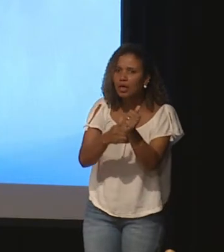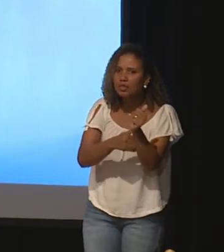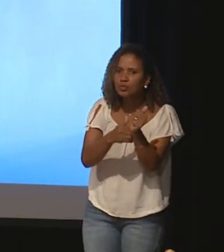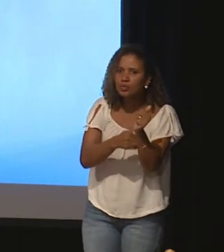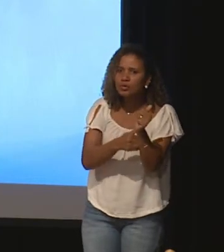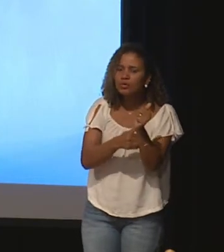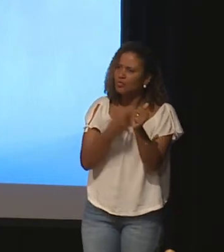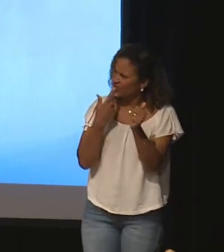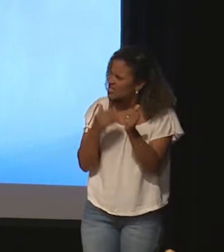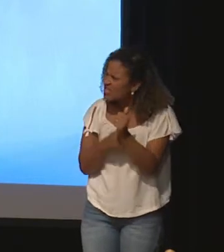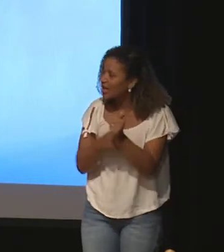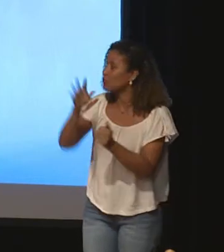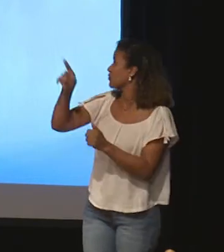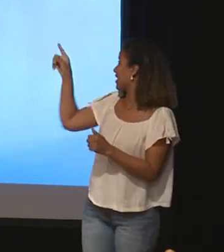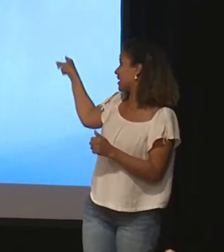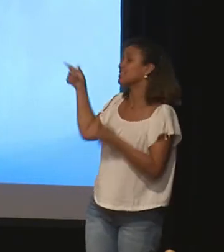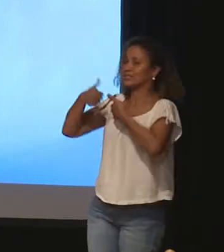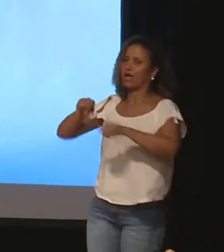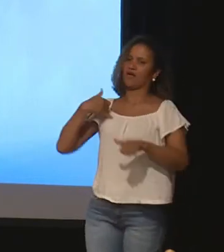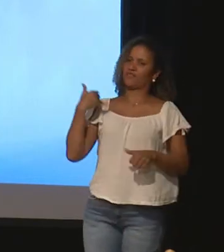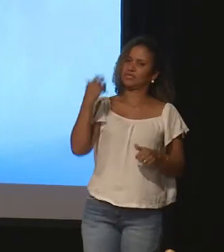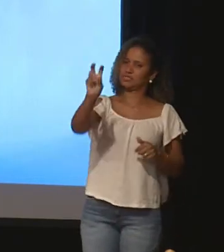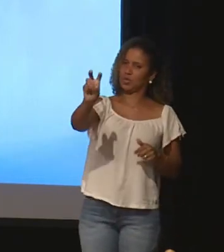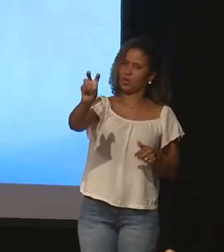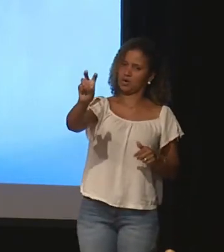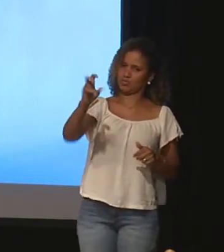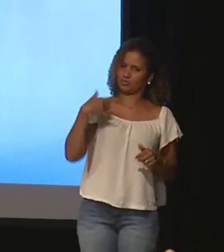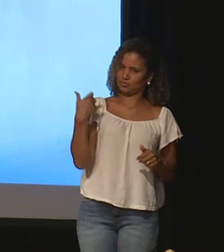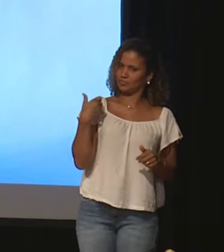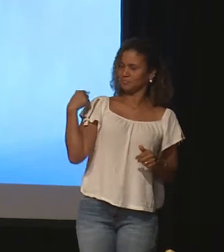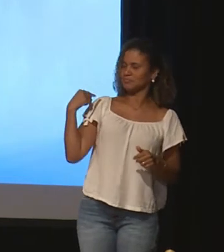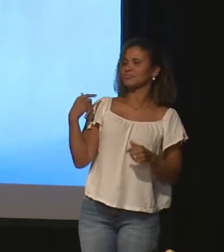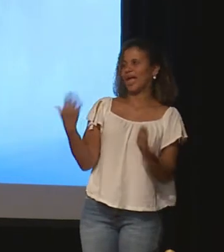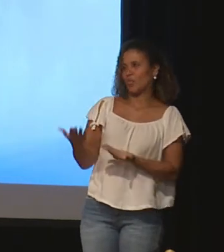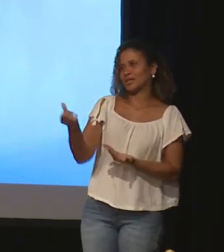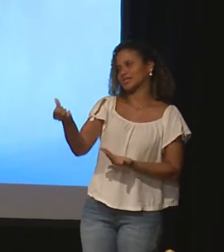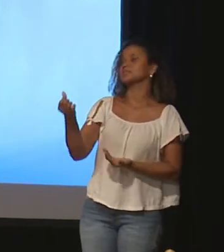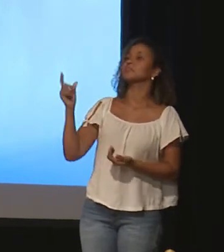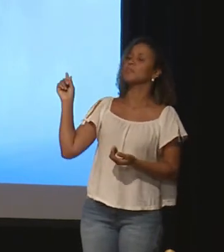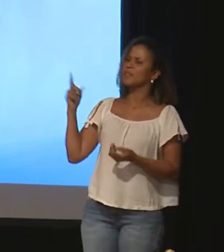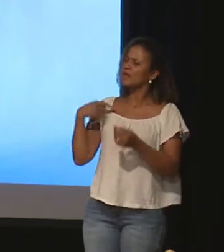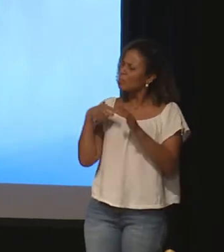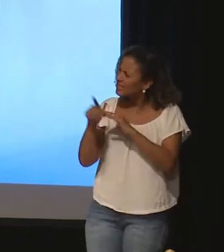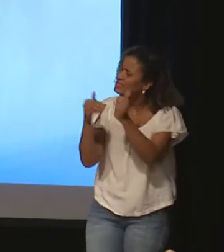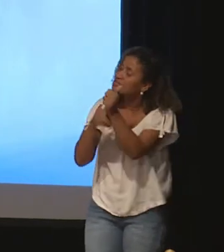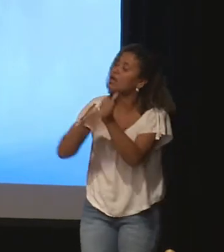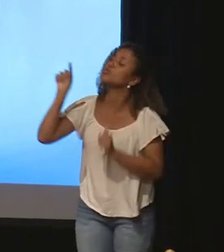um segredo. Um segredo? Ela estava com 5 anos nessa época, ela agora está com 6.